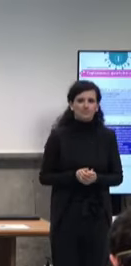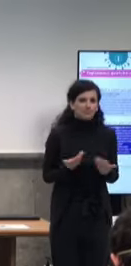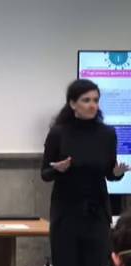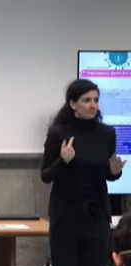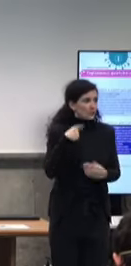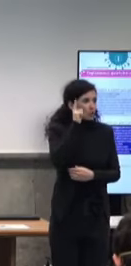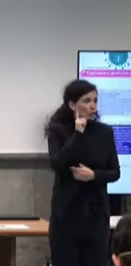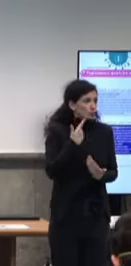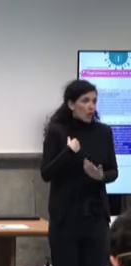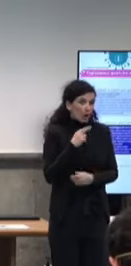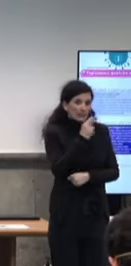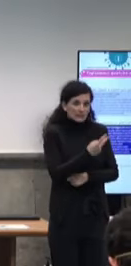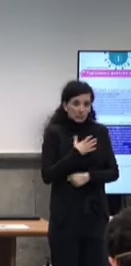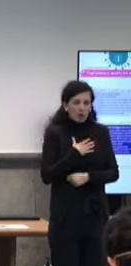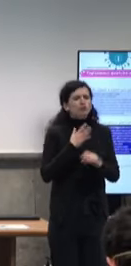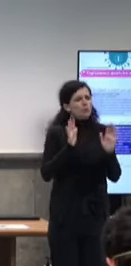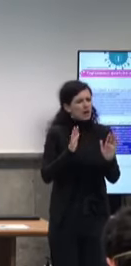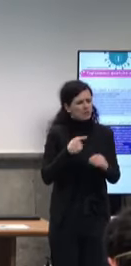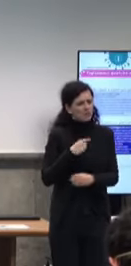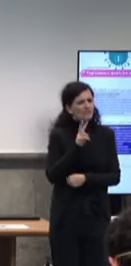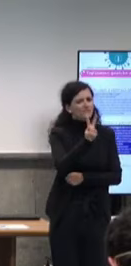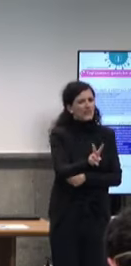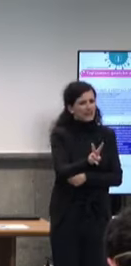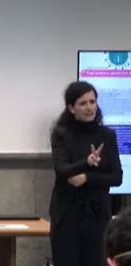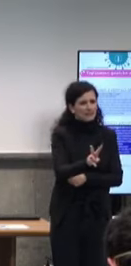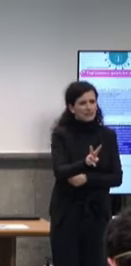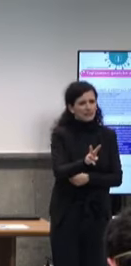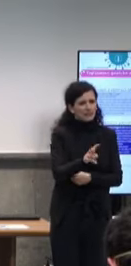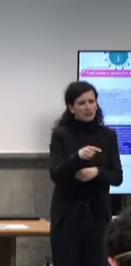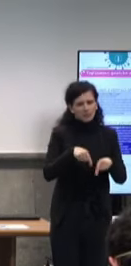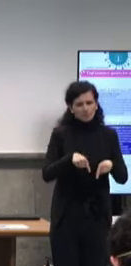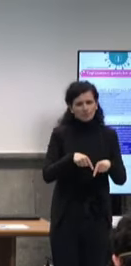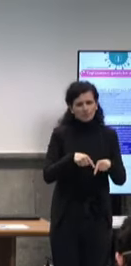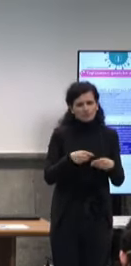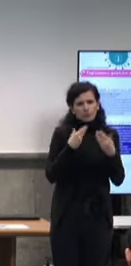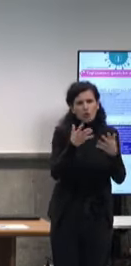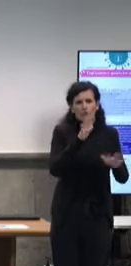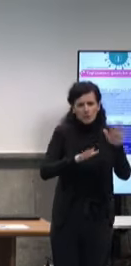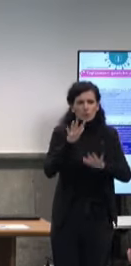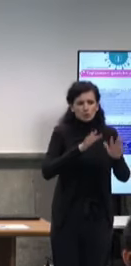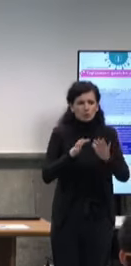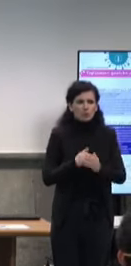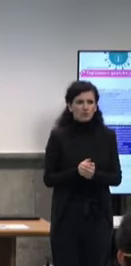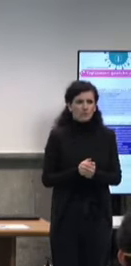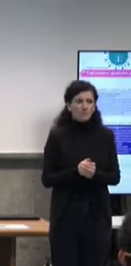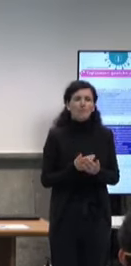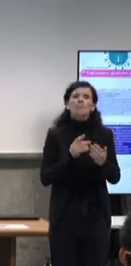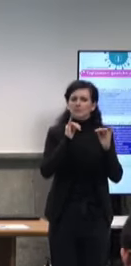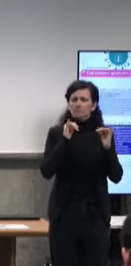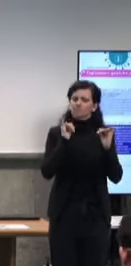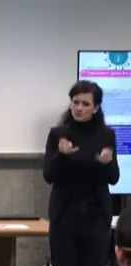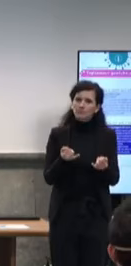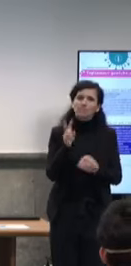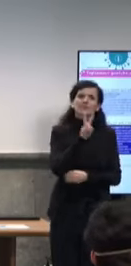le ho risposto ma il venerdì prossimo possiamo quindi fare una preview sostanzialmente faremo un focus